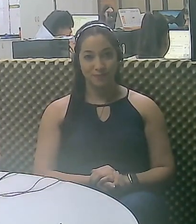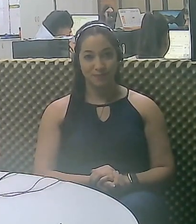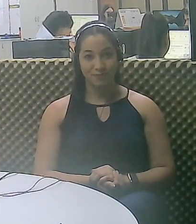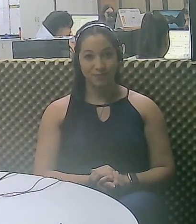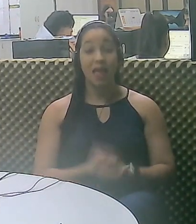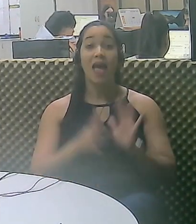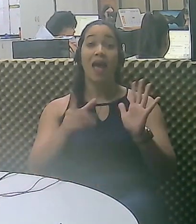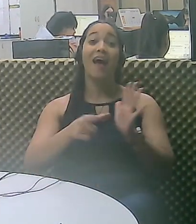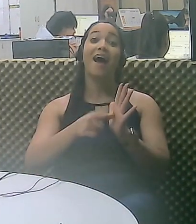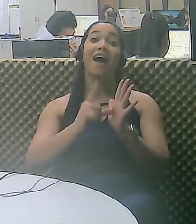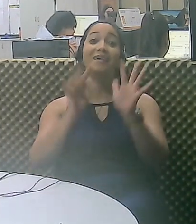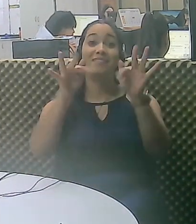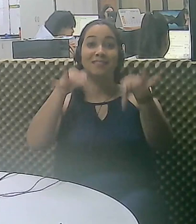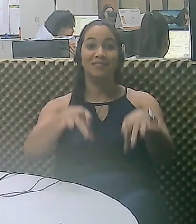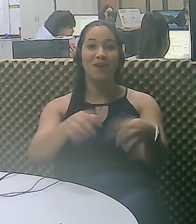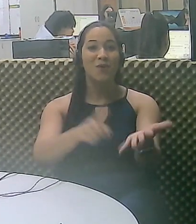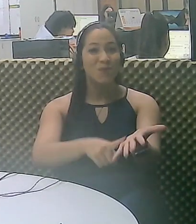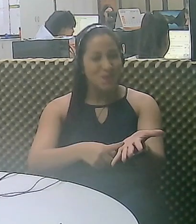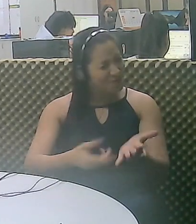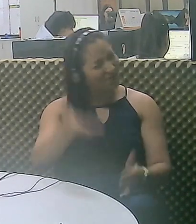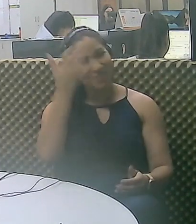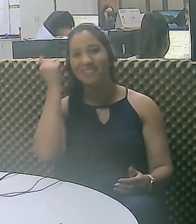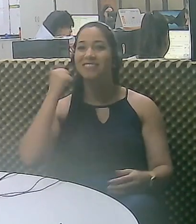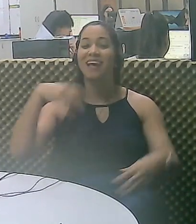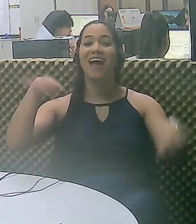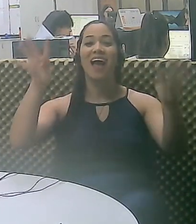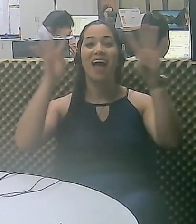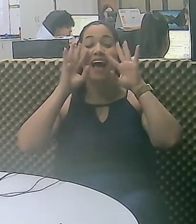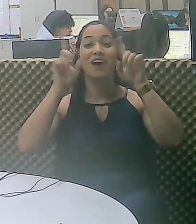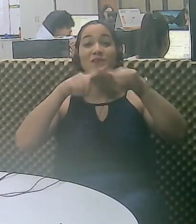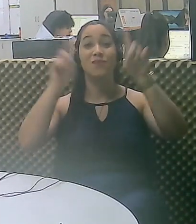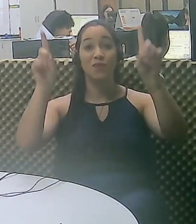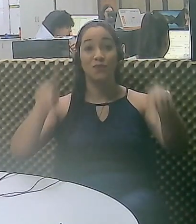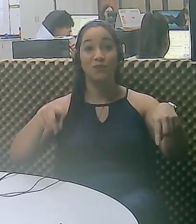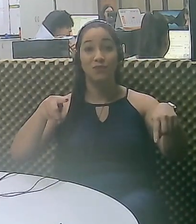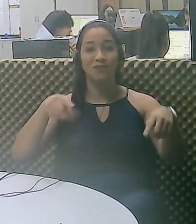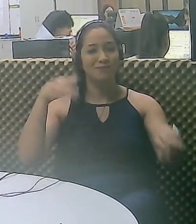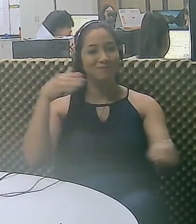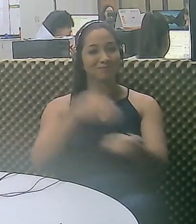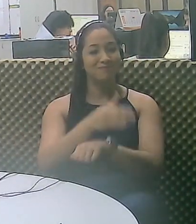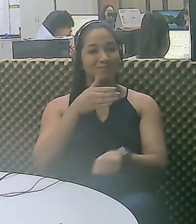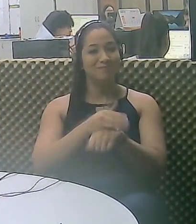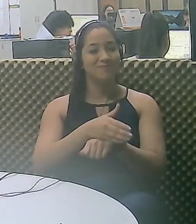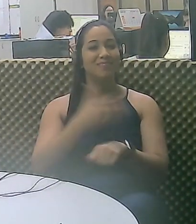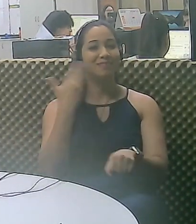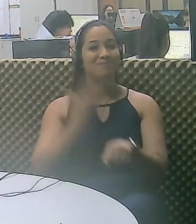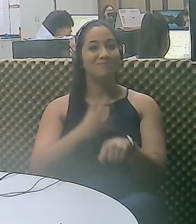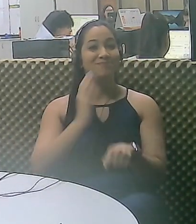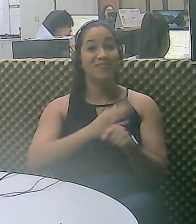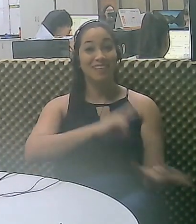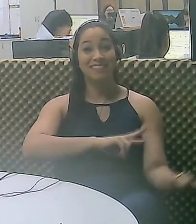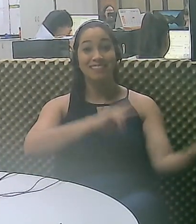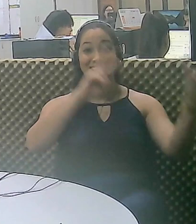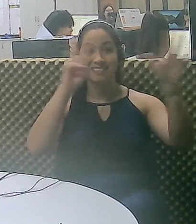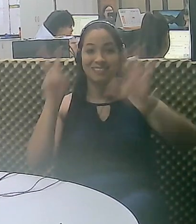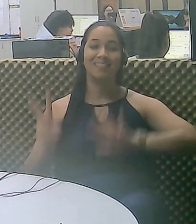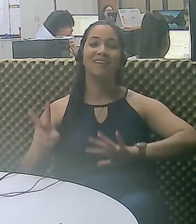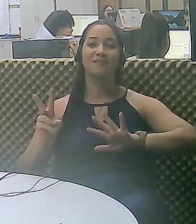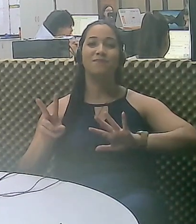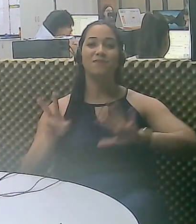E antes de encerrarmos, um convite. Atenção, servidor! Participe das atividades da Semana do